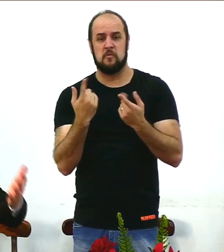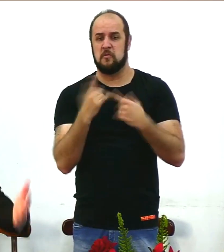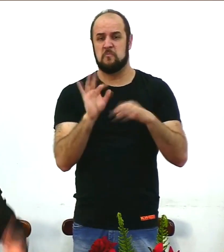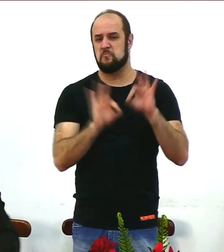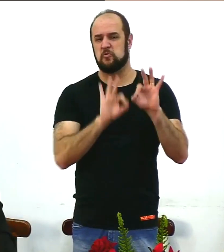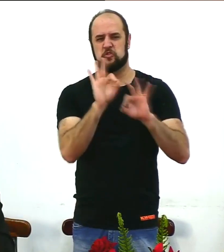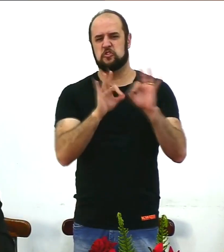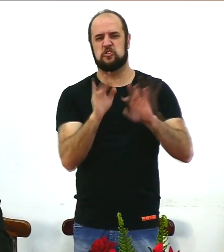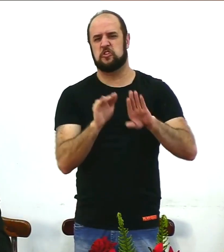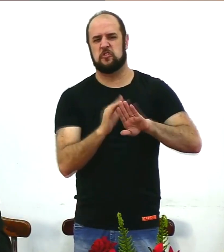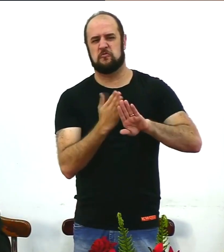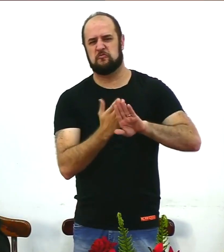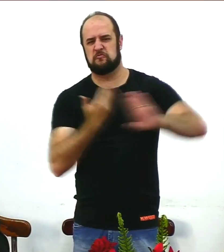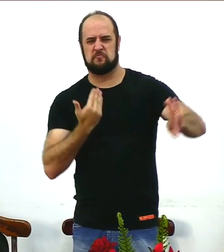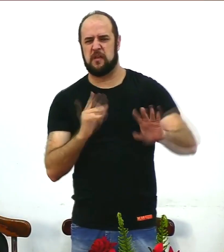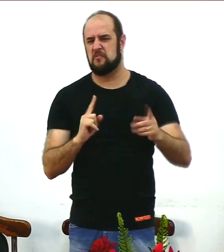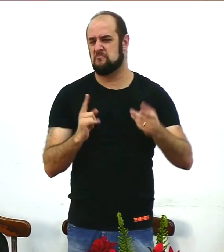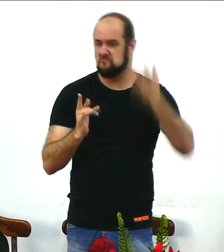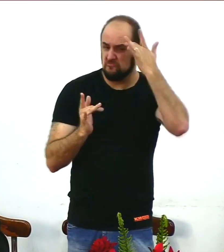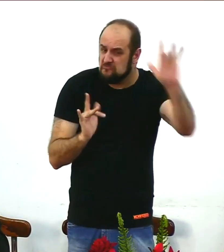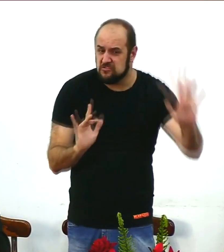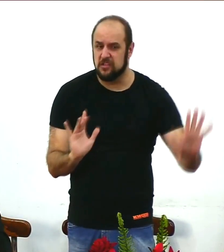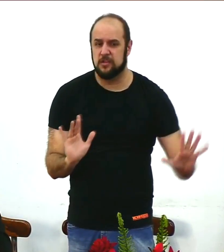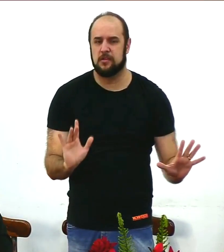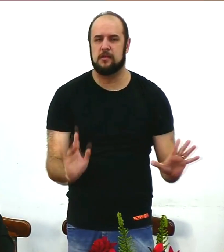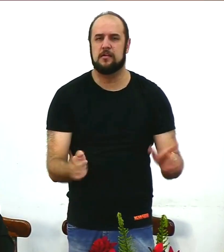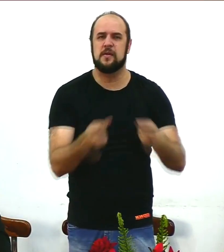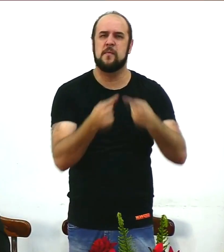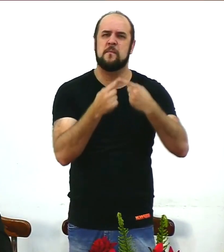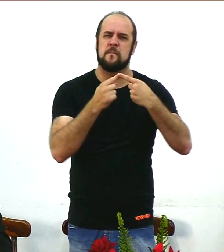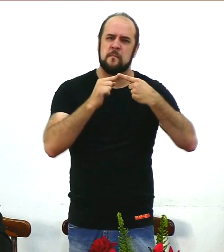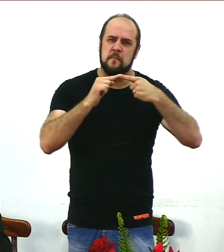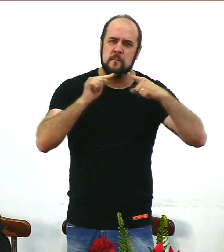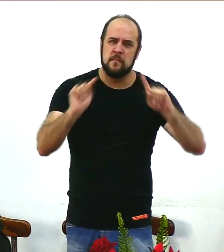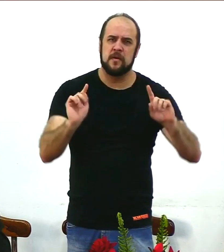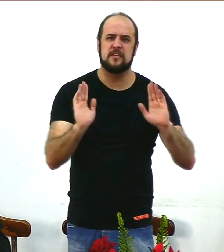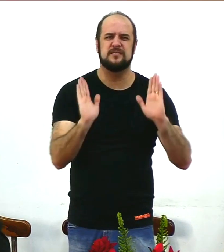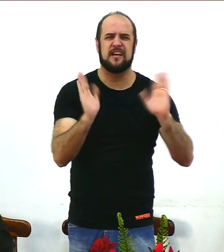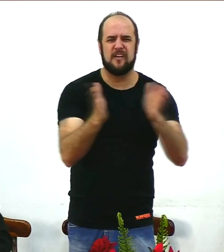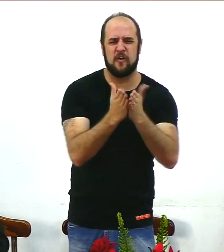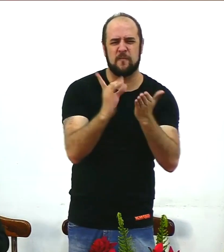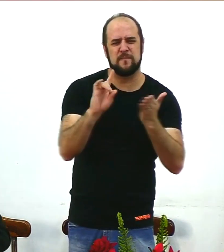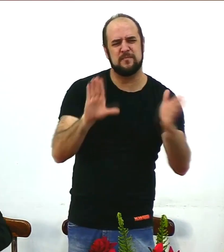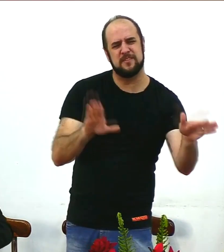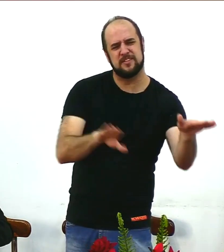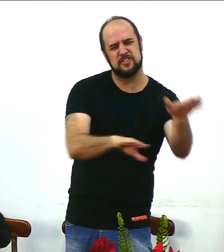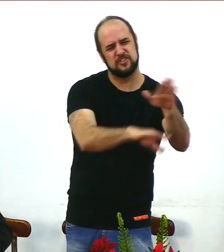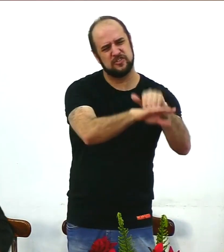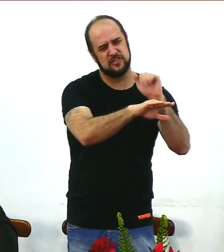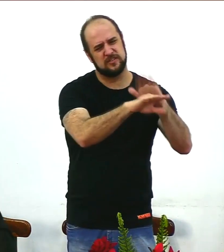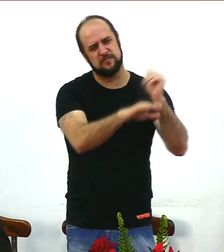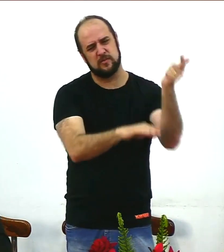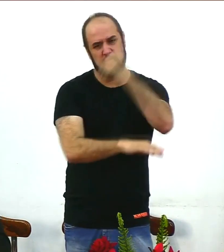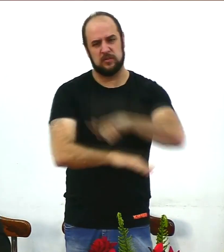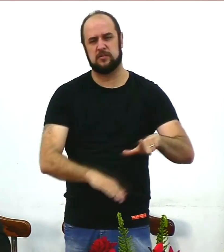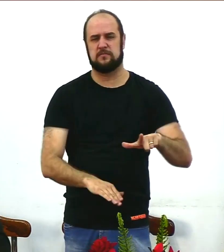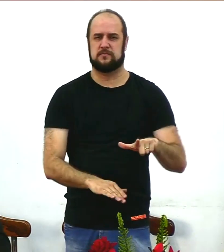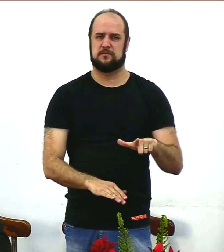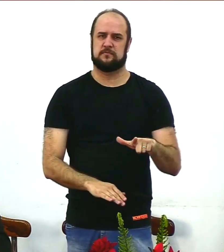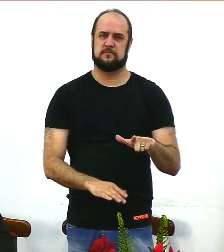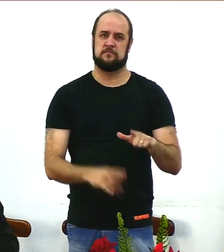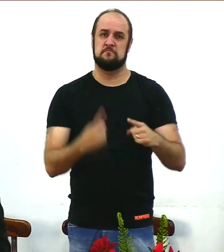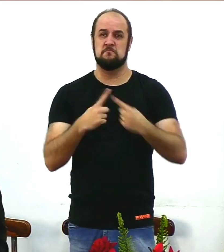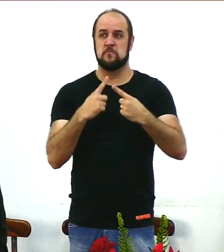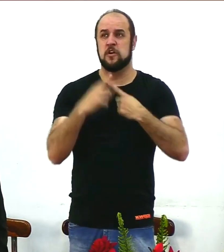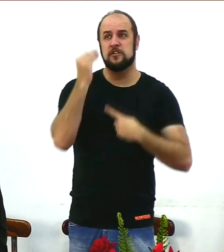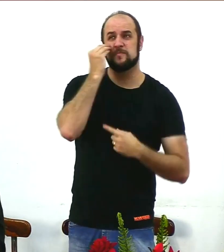já vivi com o Senhor, eu já vivi de maneira fiel ao Senhor, eu já fiz parte desse povo.